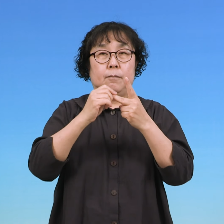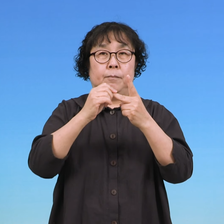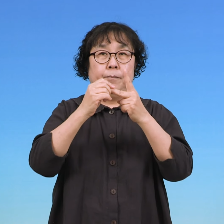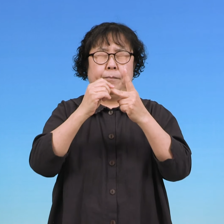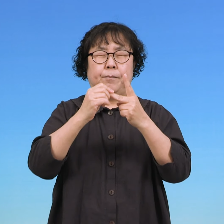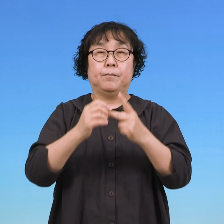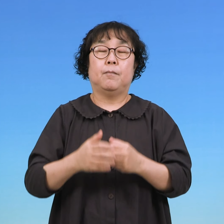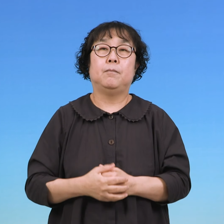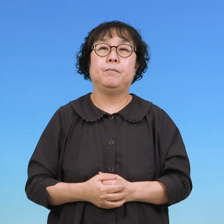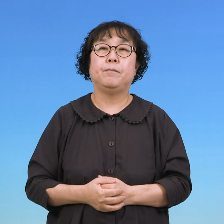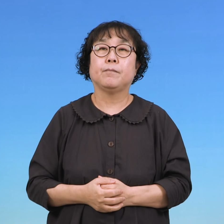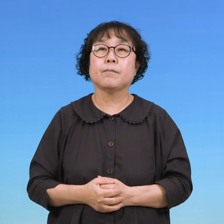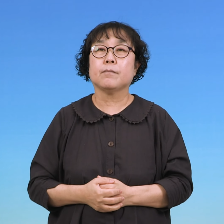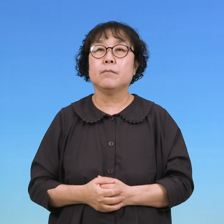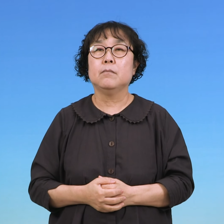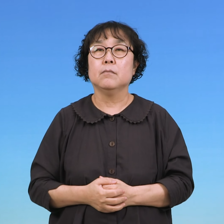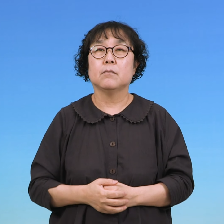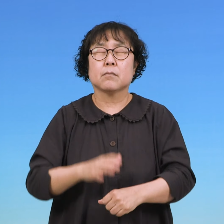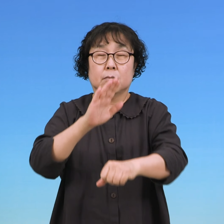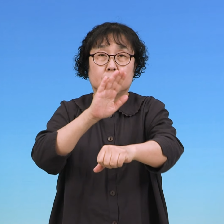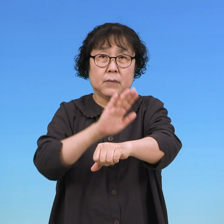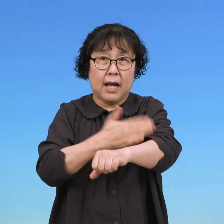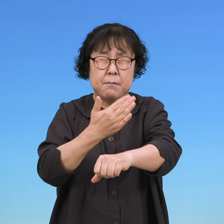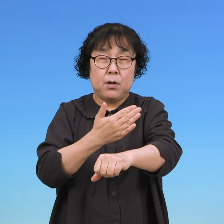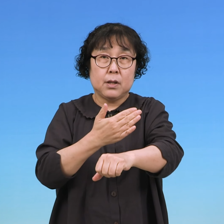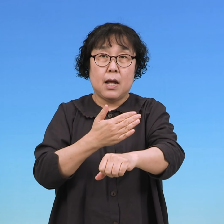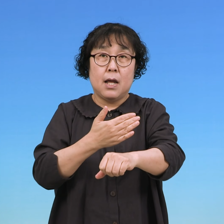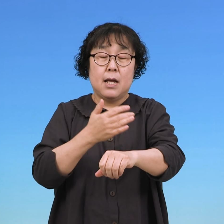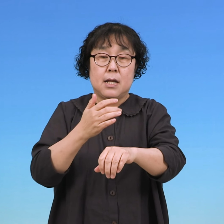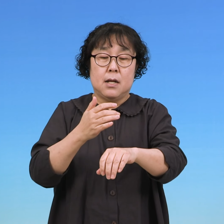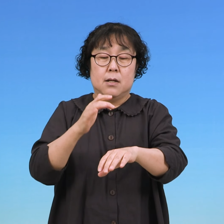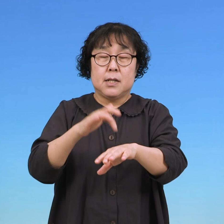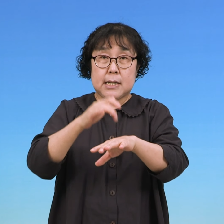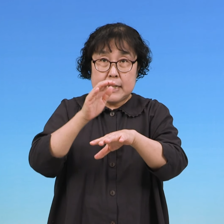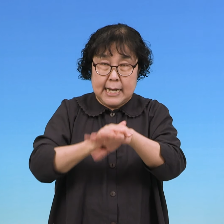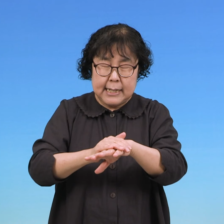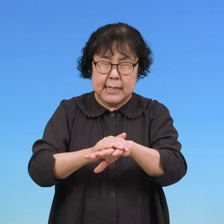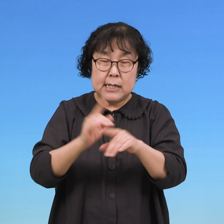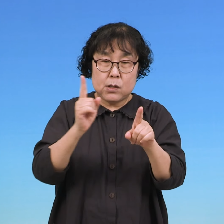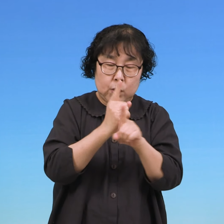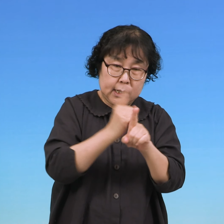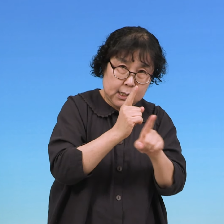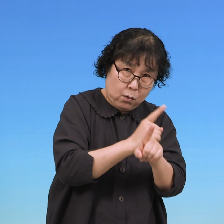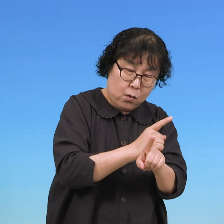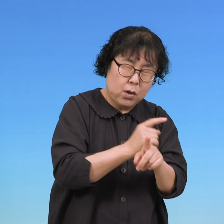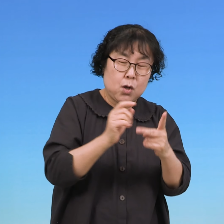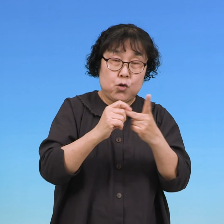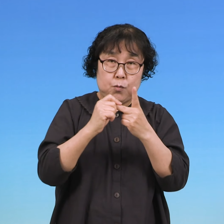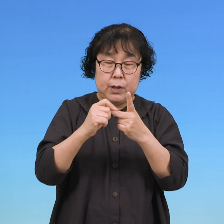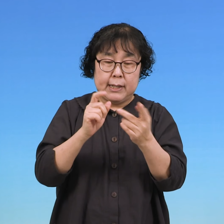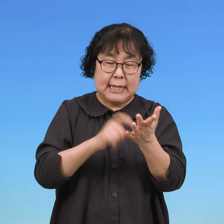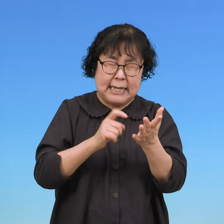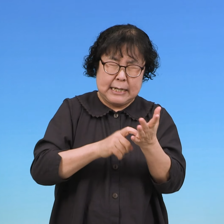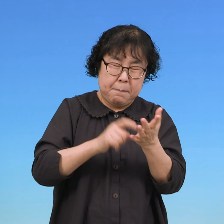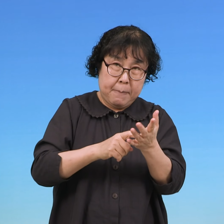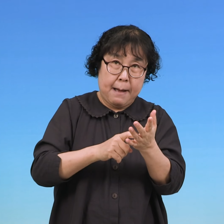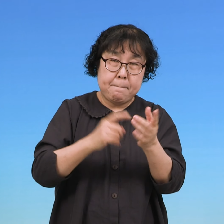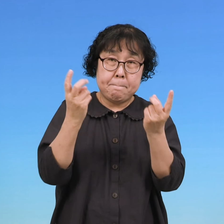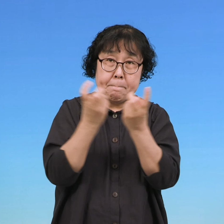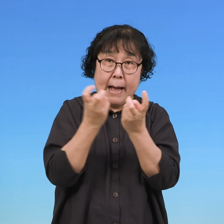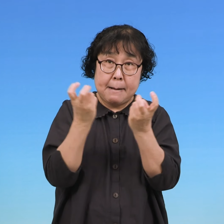두 번째로요, 이렇게 잘못된 관행을 하나씩 고쳐나가는 게 긴급한 첫 번째 대안이고, 두 번째 대안이